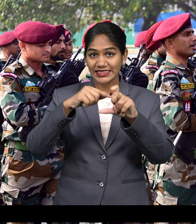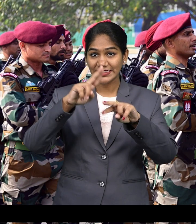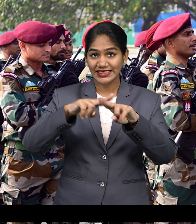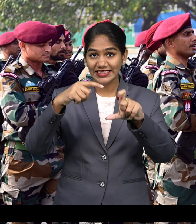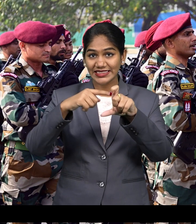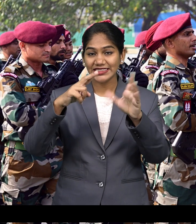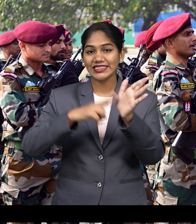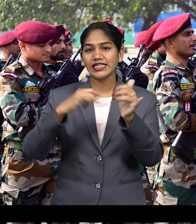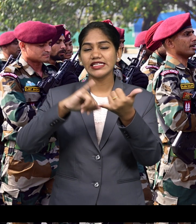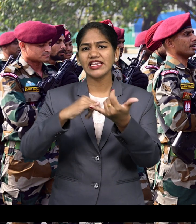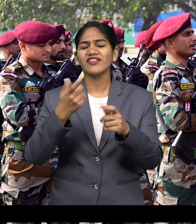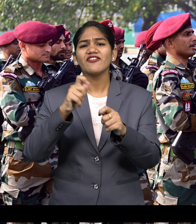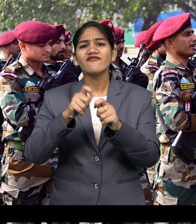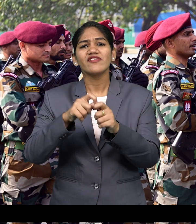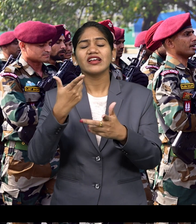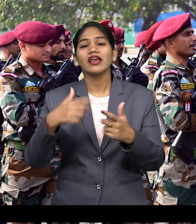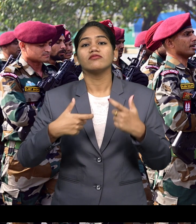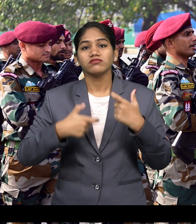రక్షణ,